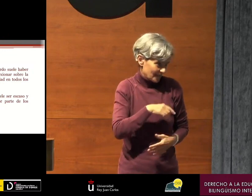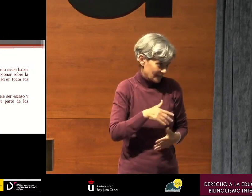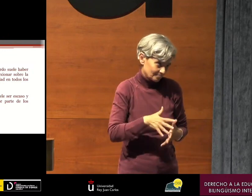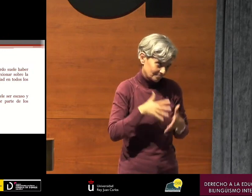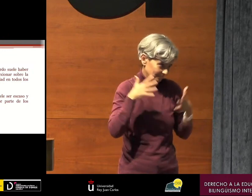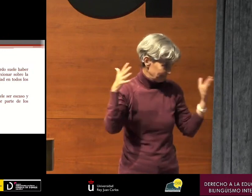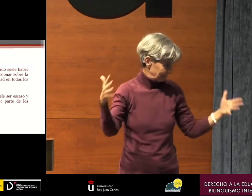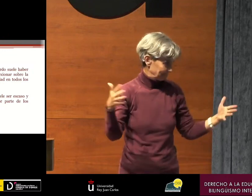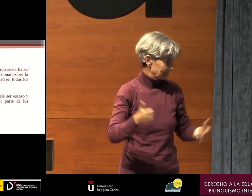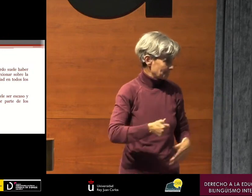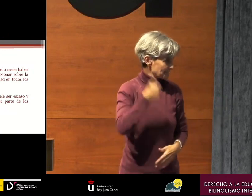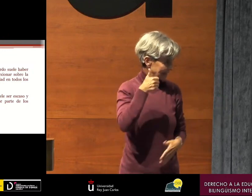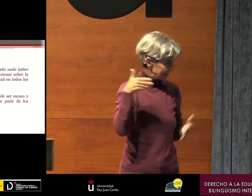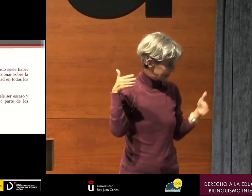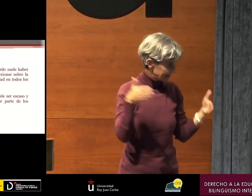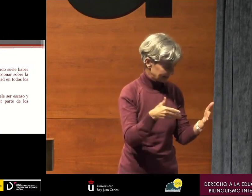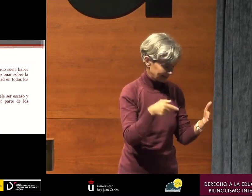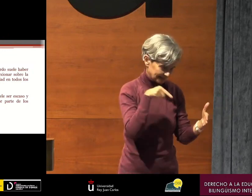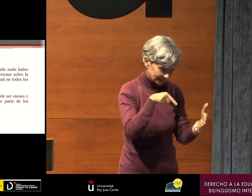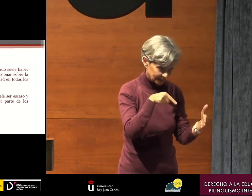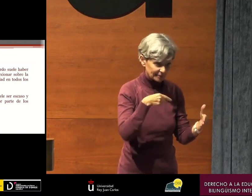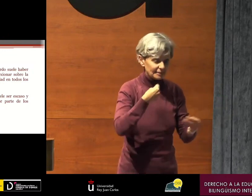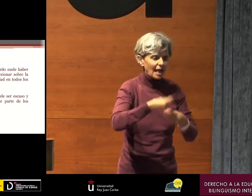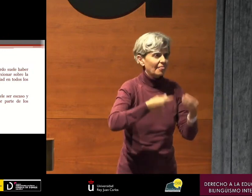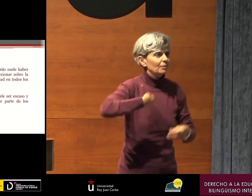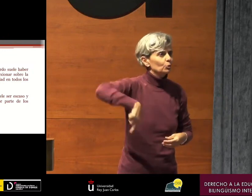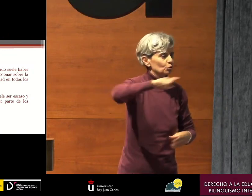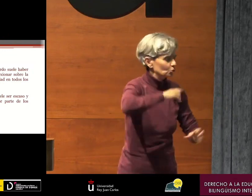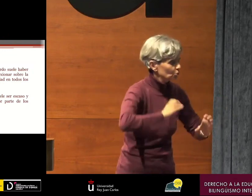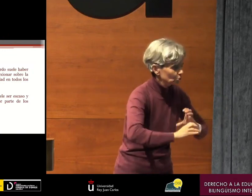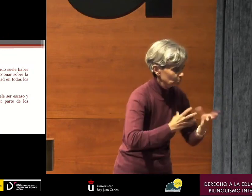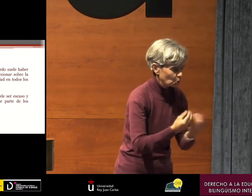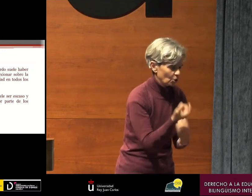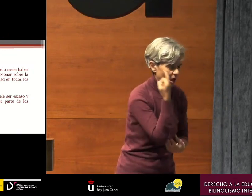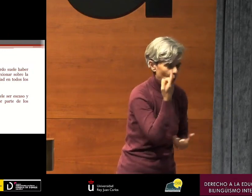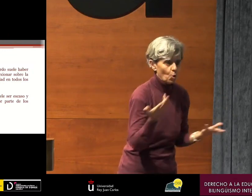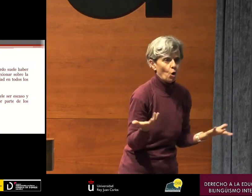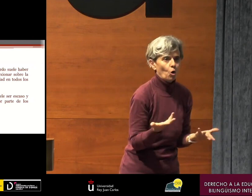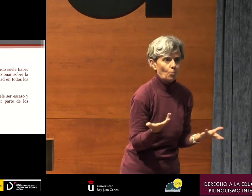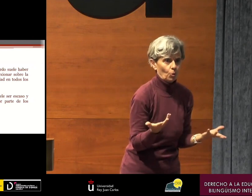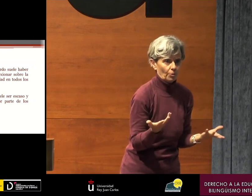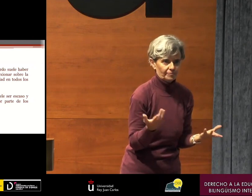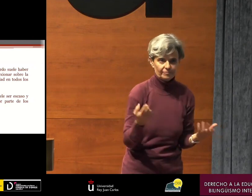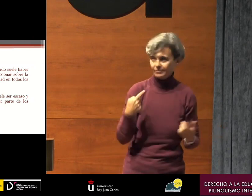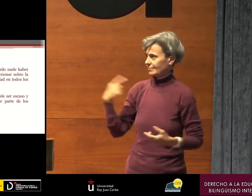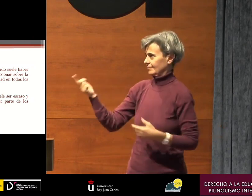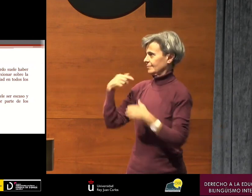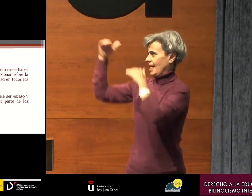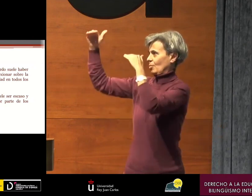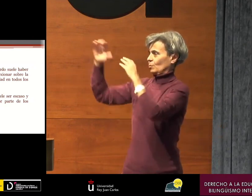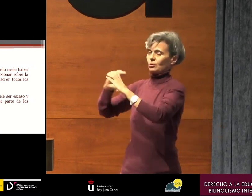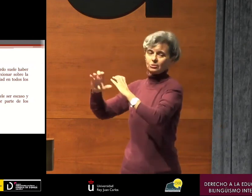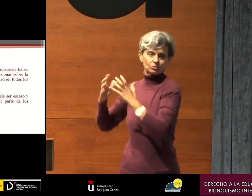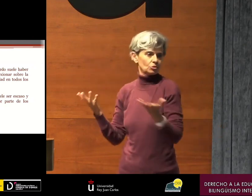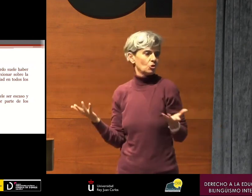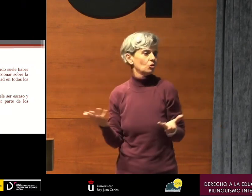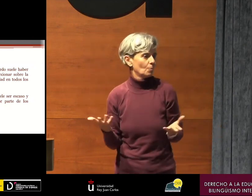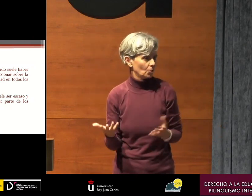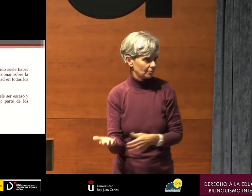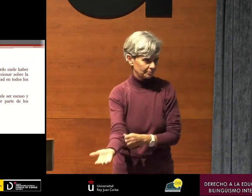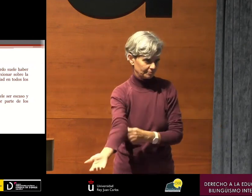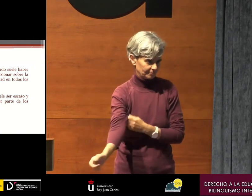Y creo que nos debemos de concienciar todos los docentes y prestar especial atención en ese aspecto para favorecer